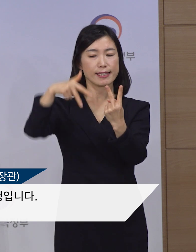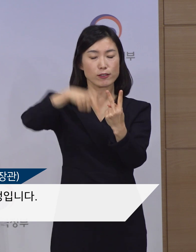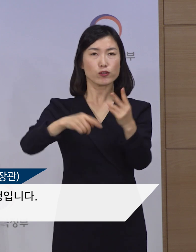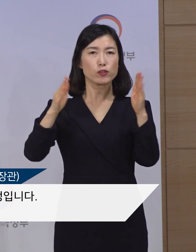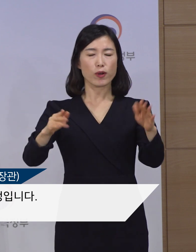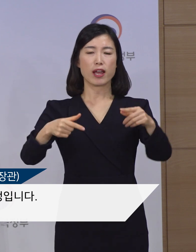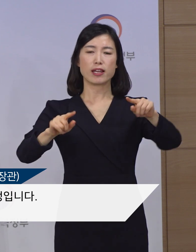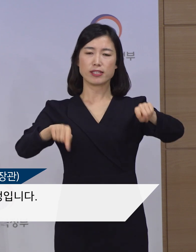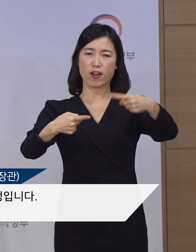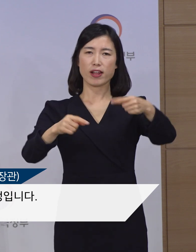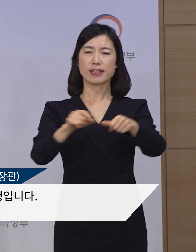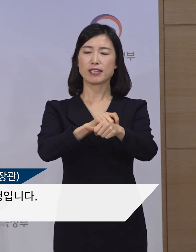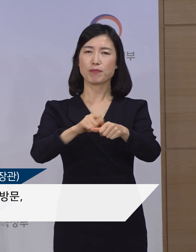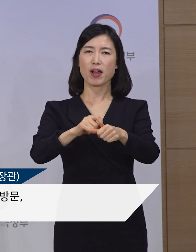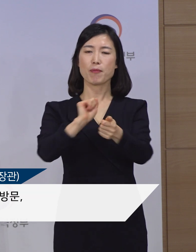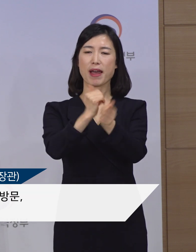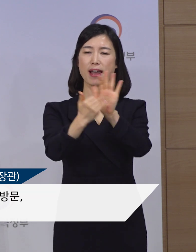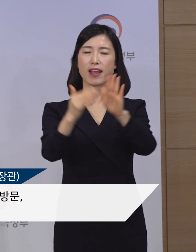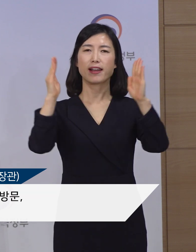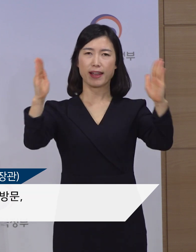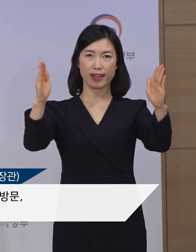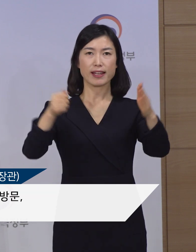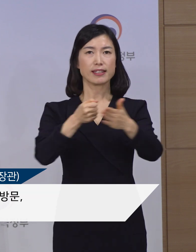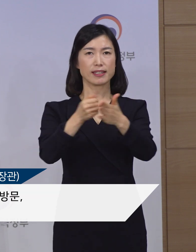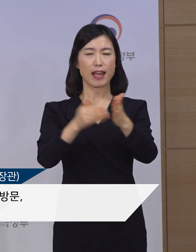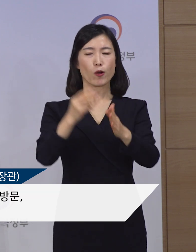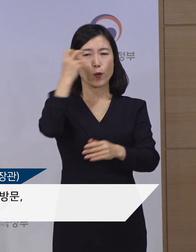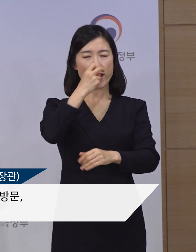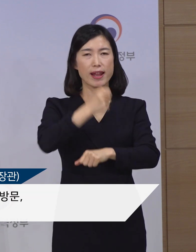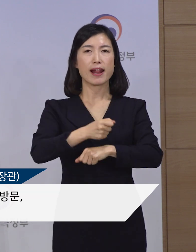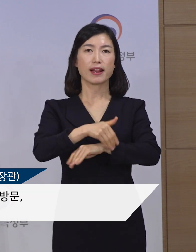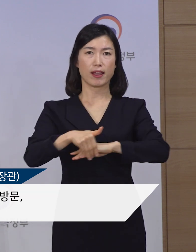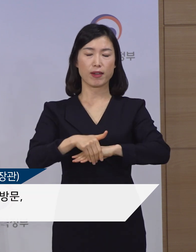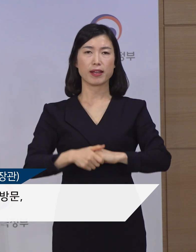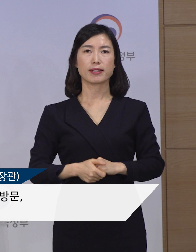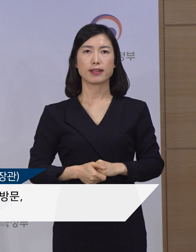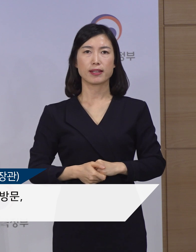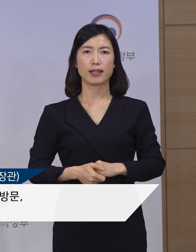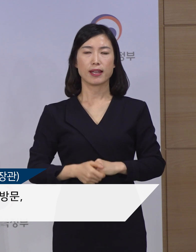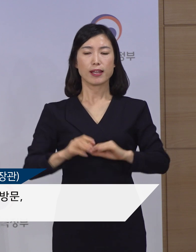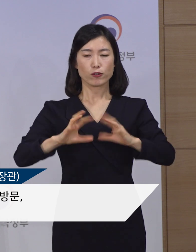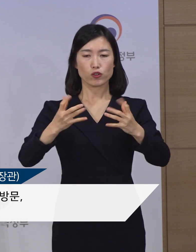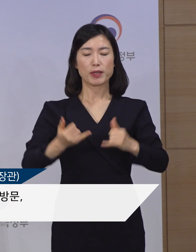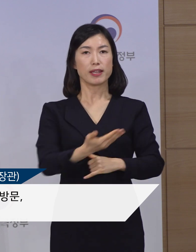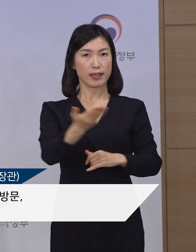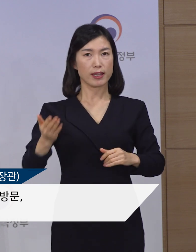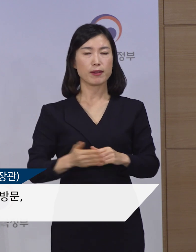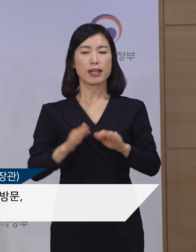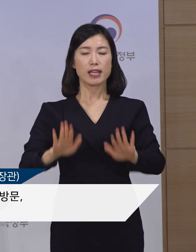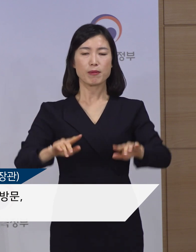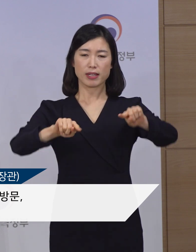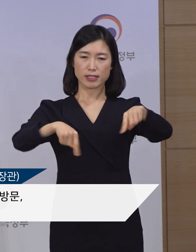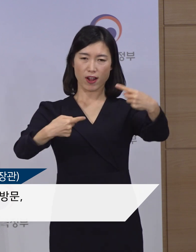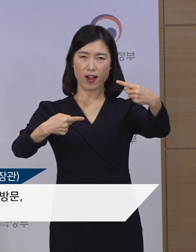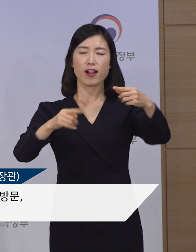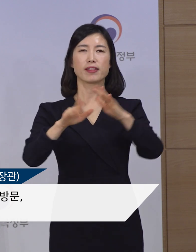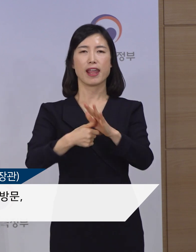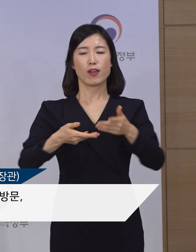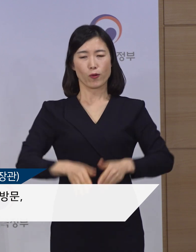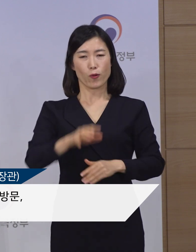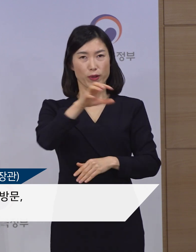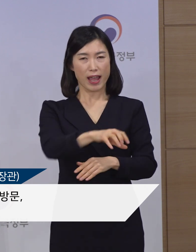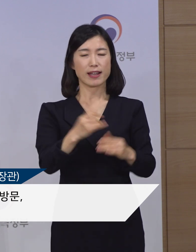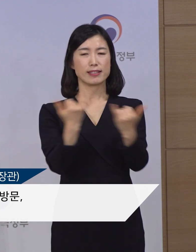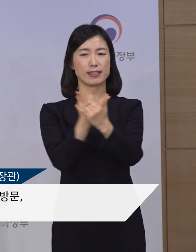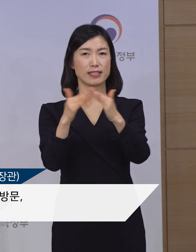기간으로 지정하고 관리할 예정입니다. 우선 국민 여러분들께 이번 설에는 고향과 친지 방문, 여행을